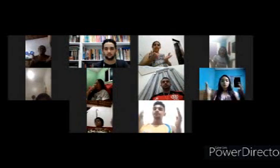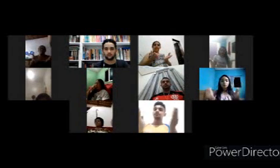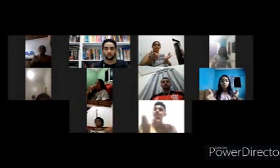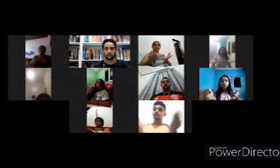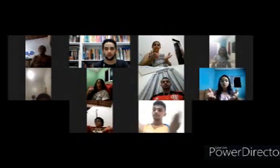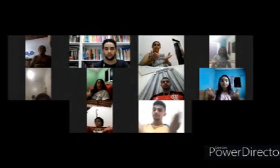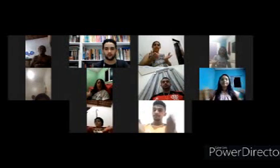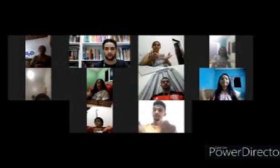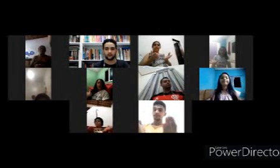Só uma vez.